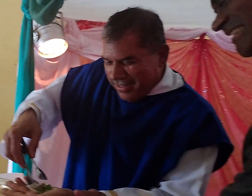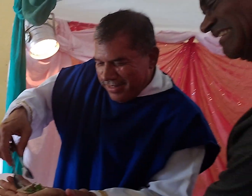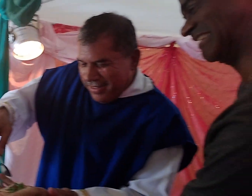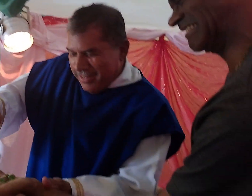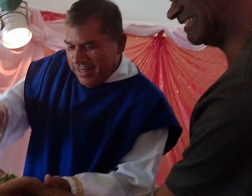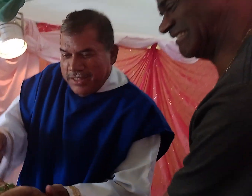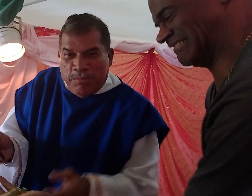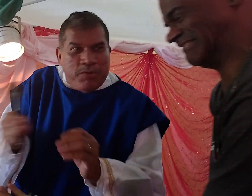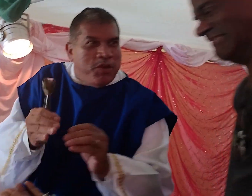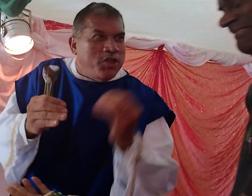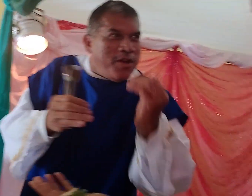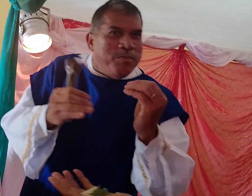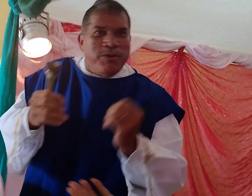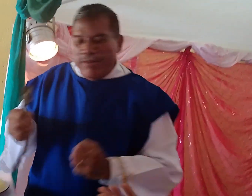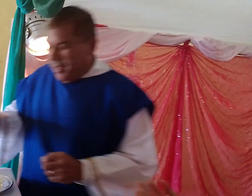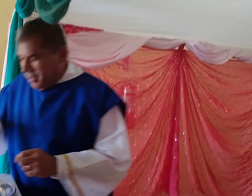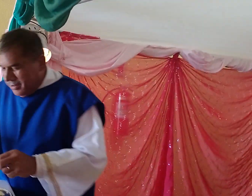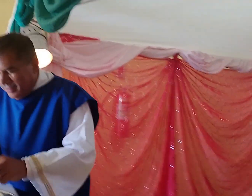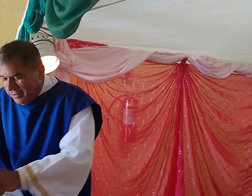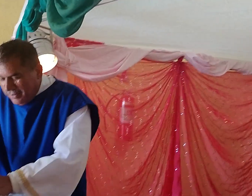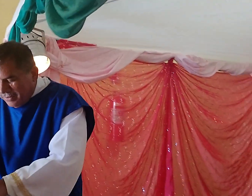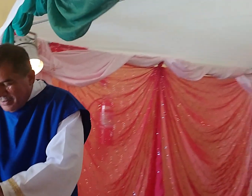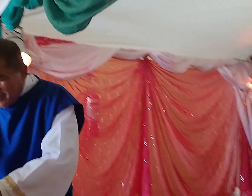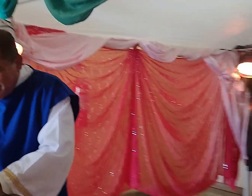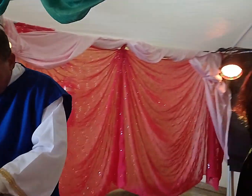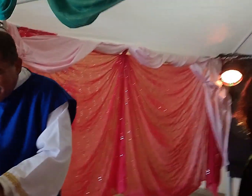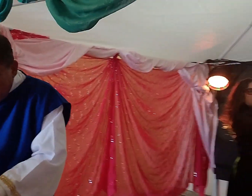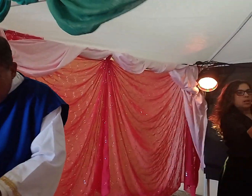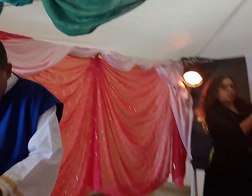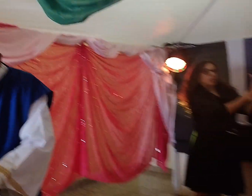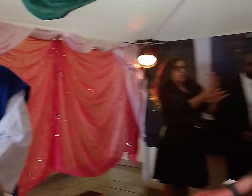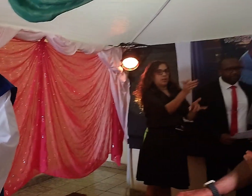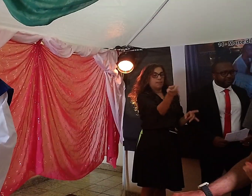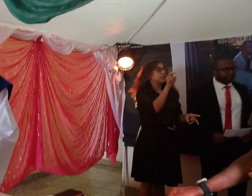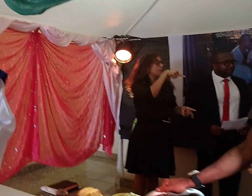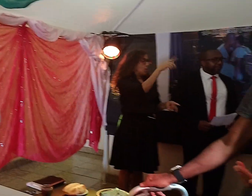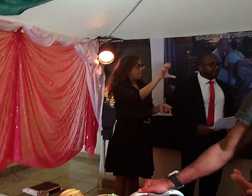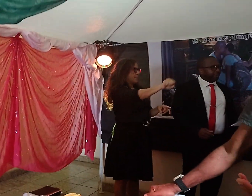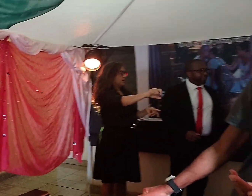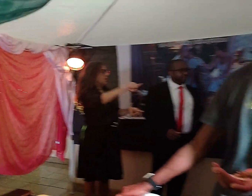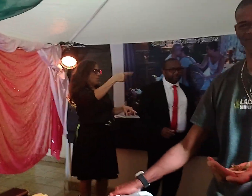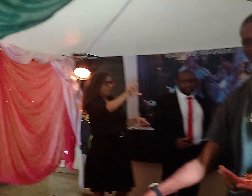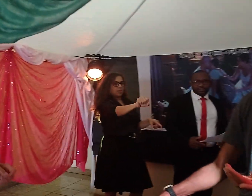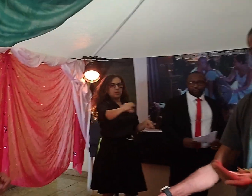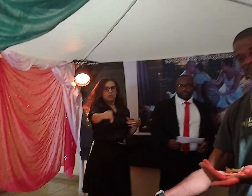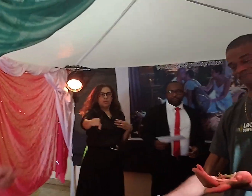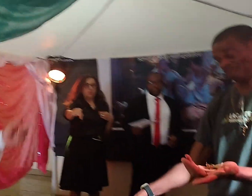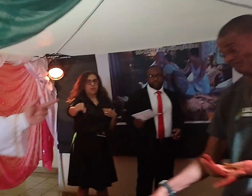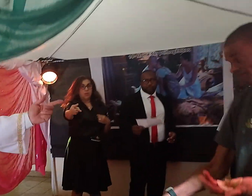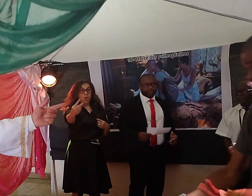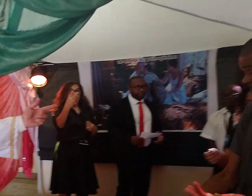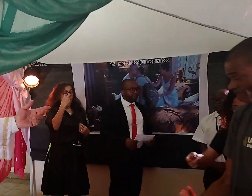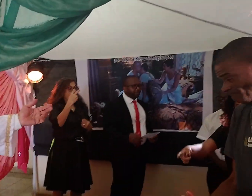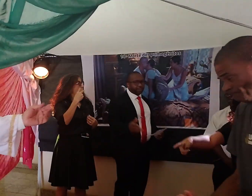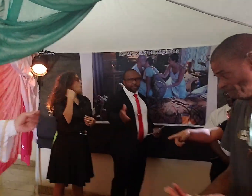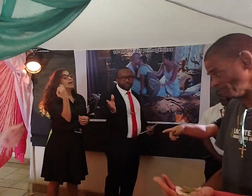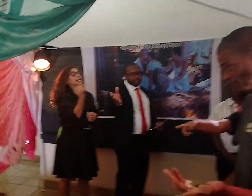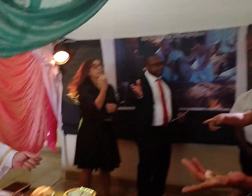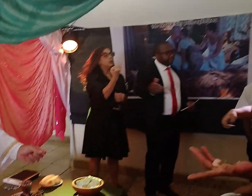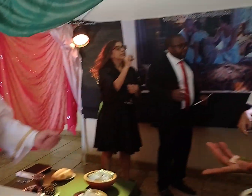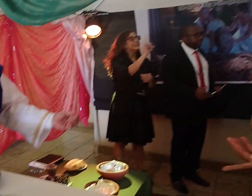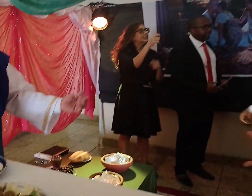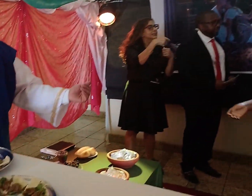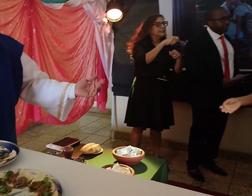Bom dia, gente. Bem, eu ia pedir a vocês justamente para irem pegando ali,